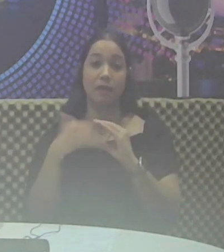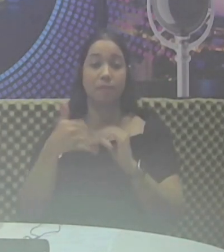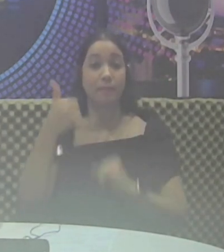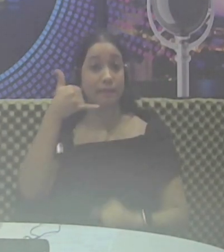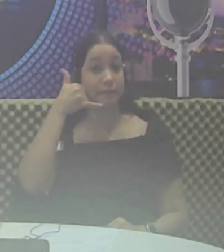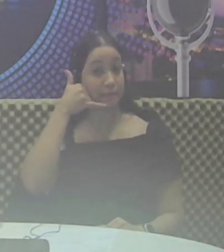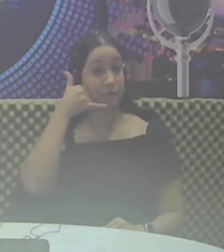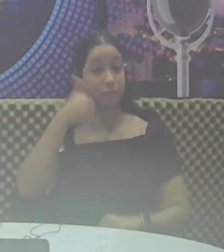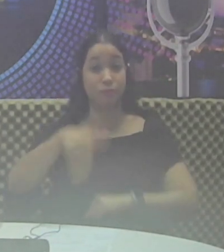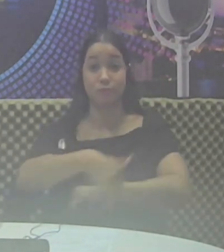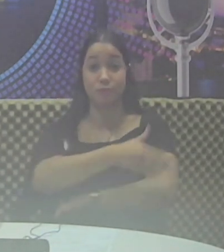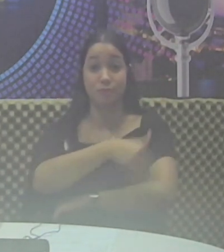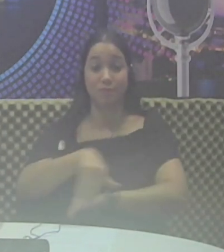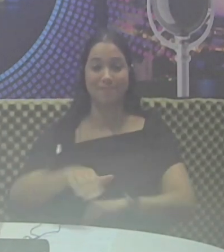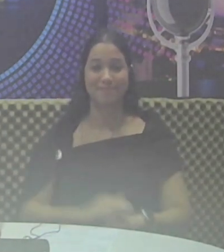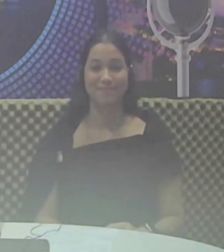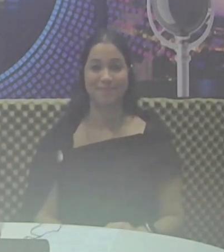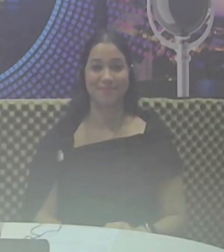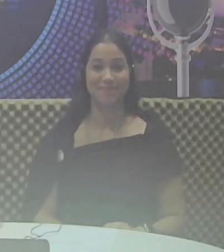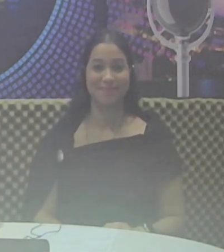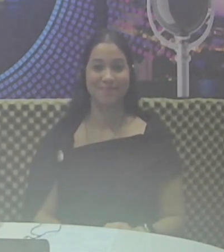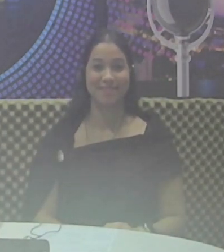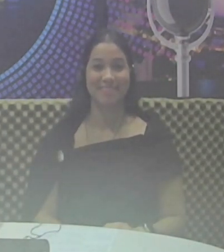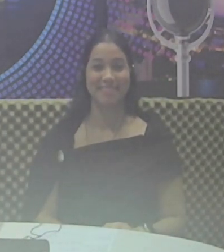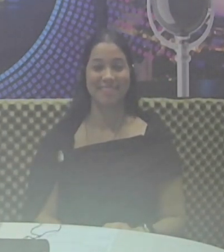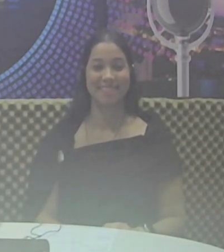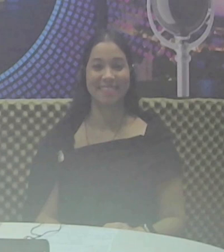telefone e endereço.